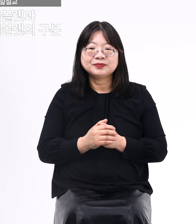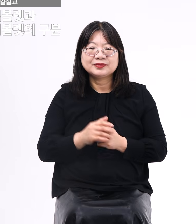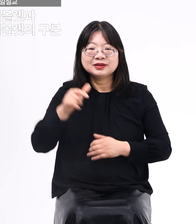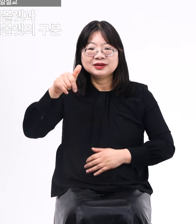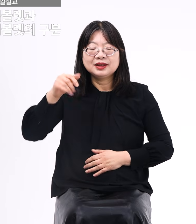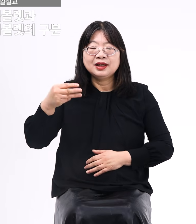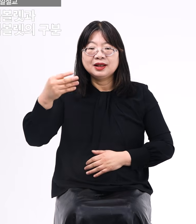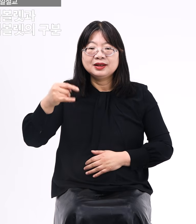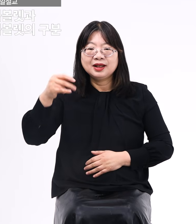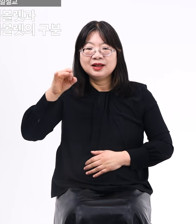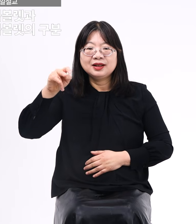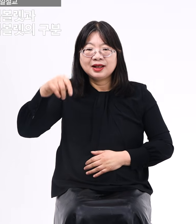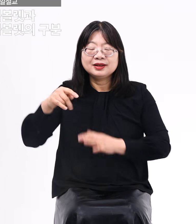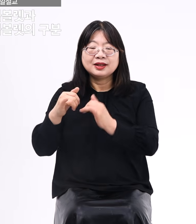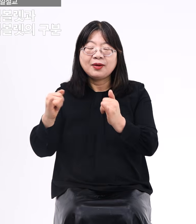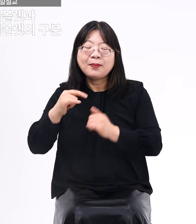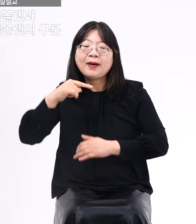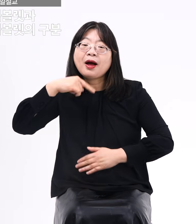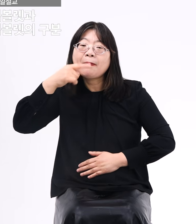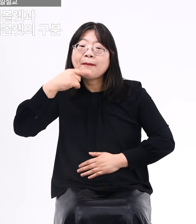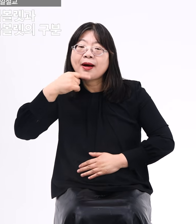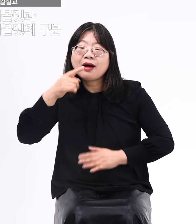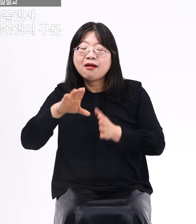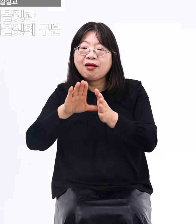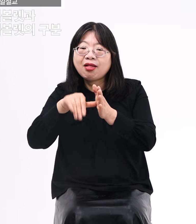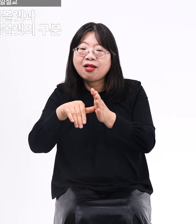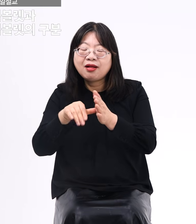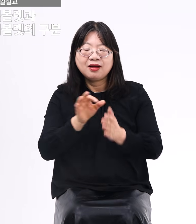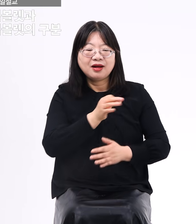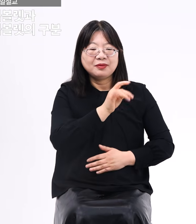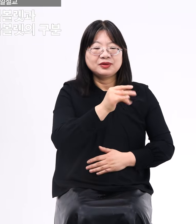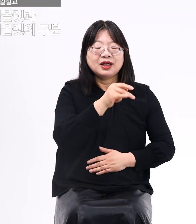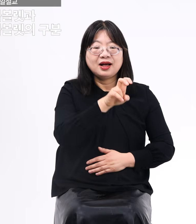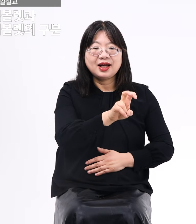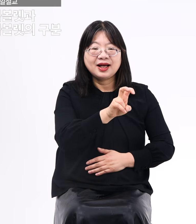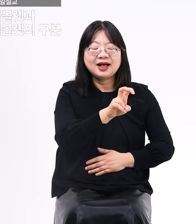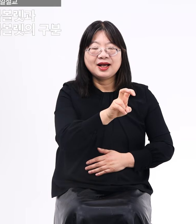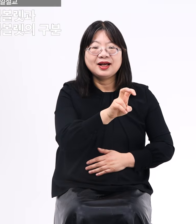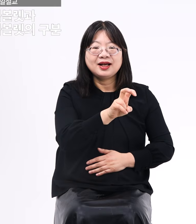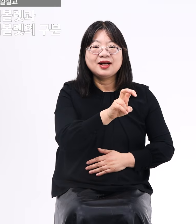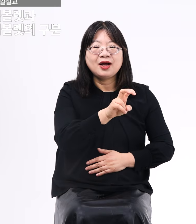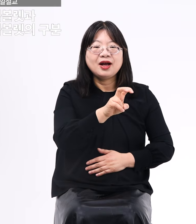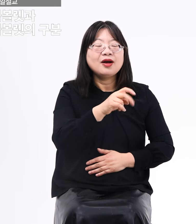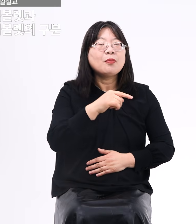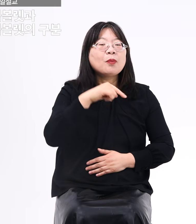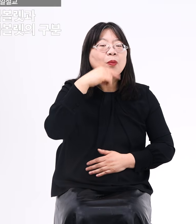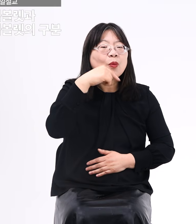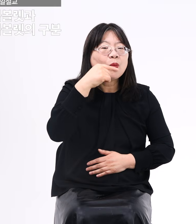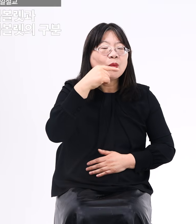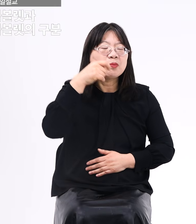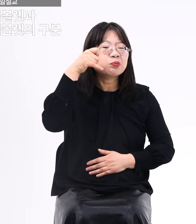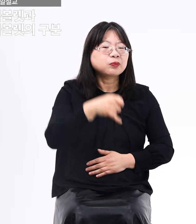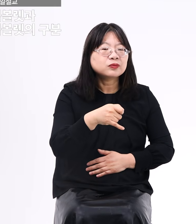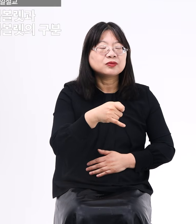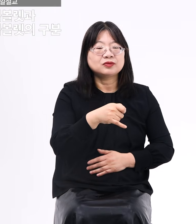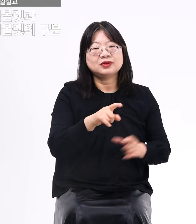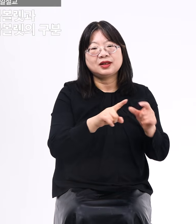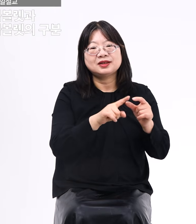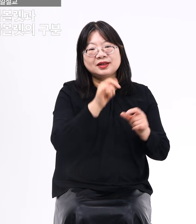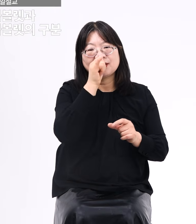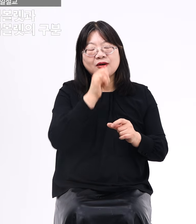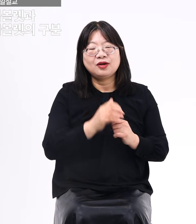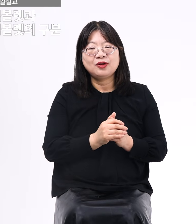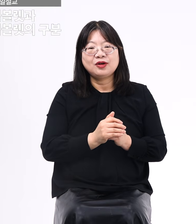길르앗 사람들은 발음을 하는데 에브라임 지파는 못하는 발음이 있어요.